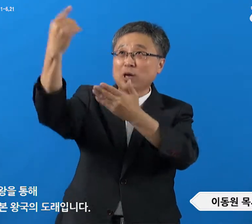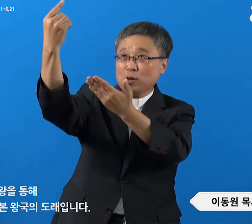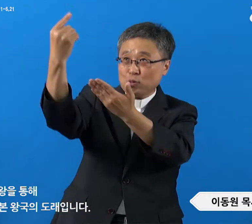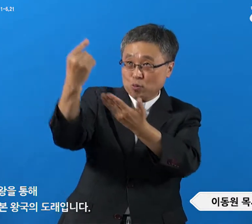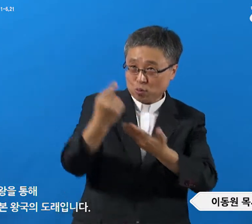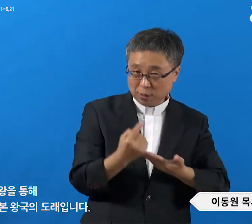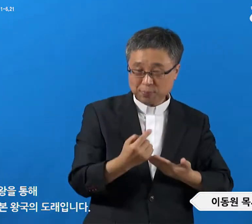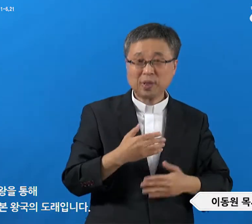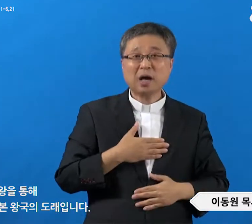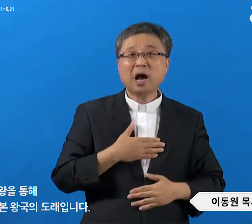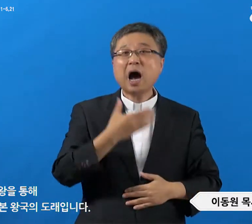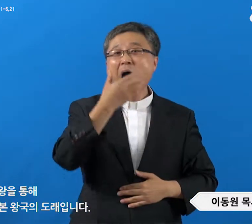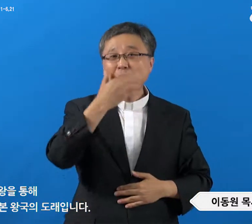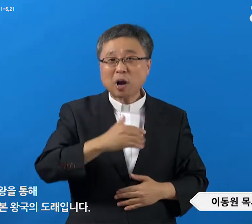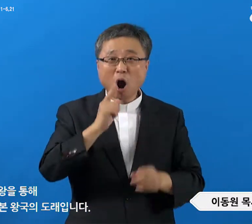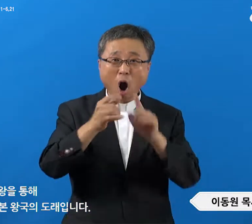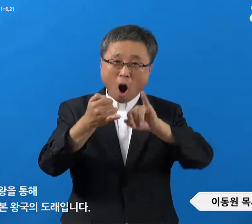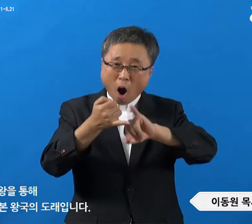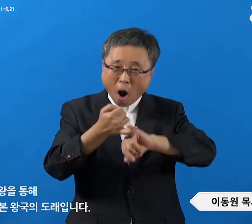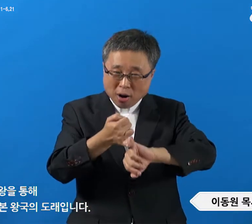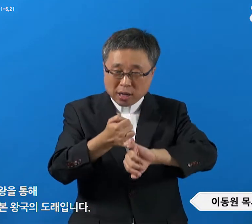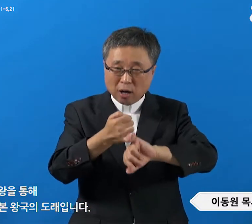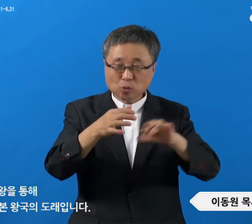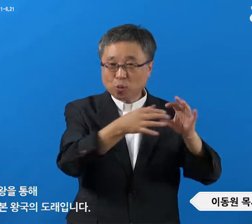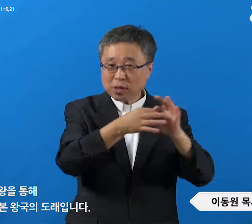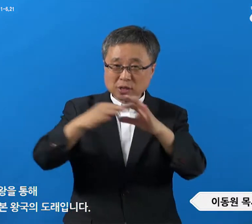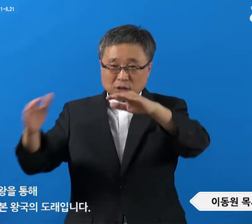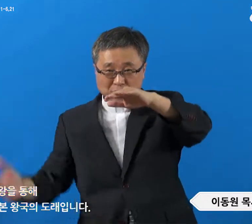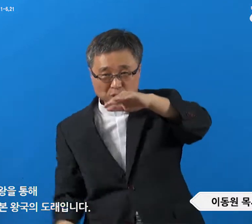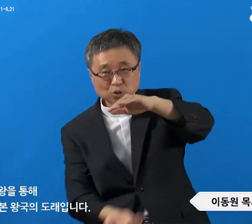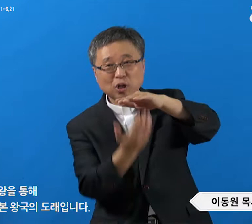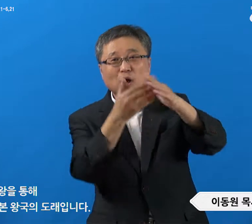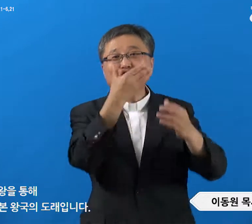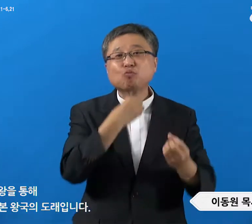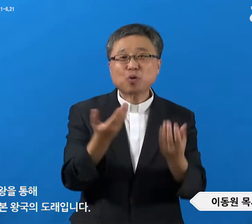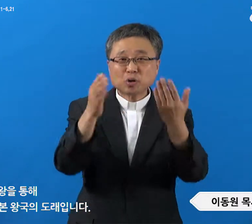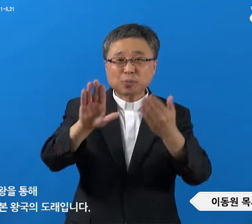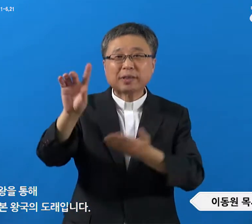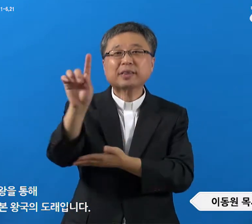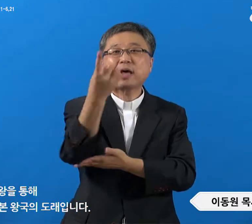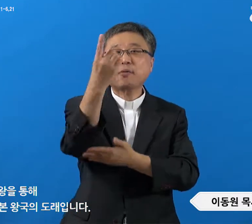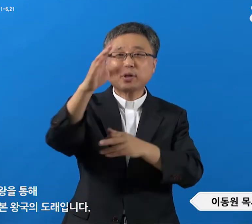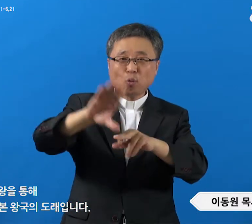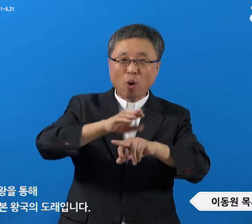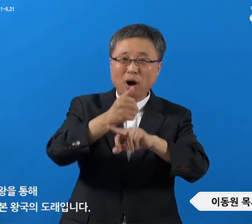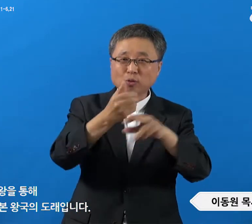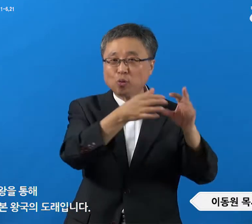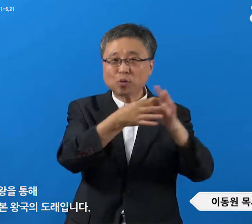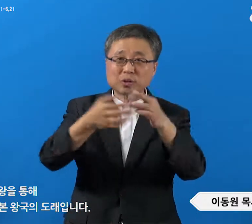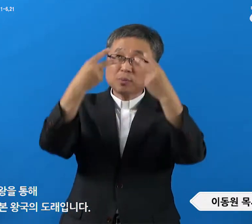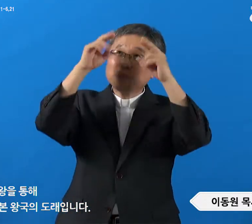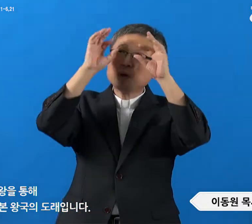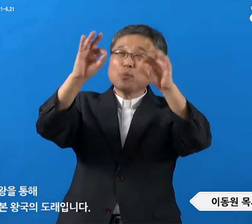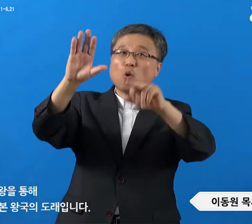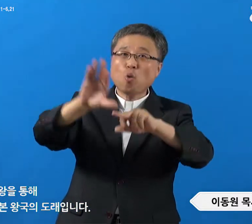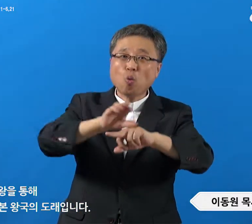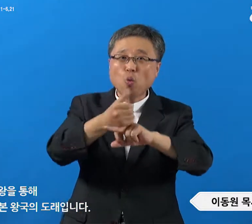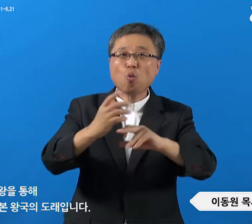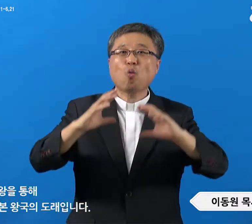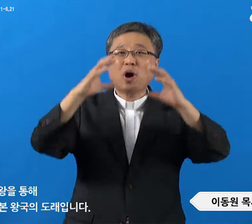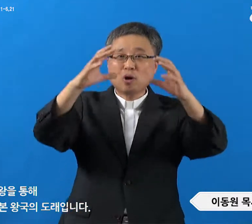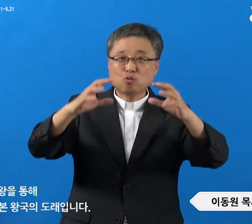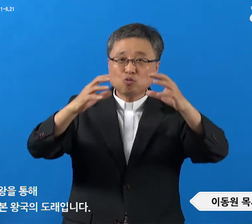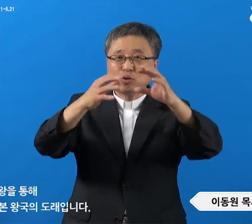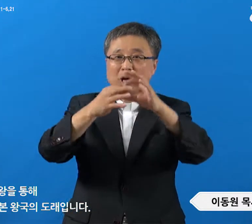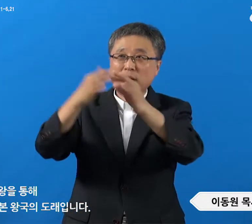복음은 아브라함과의 언약을 통해 성취될 축복이지만 또 하나 복음은 다윗 왕을 통해서 바라본 왕국의